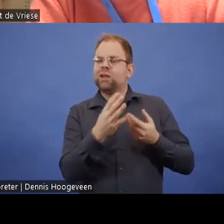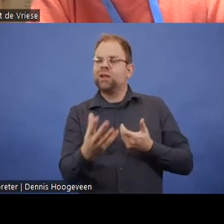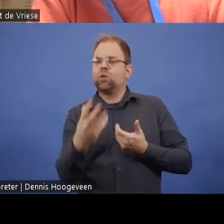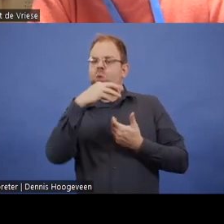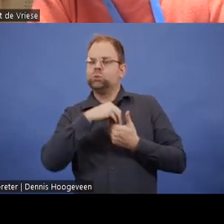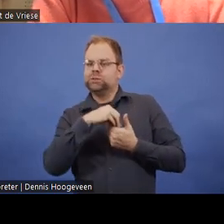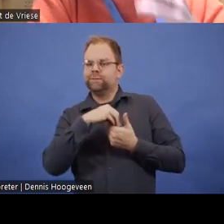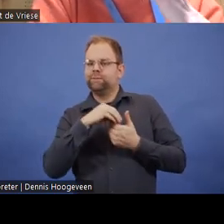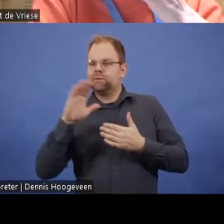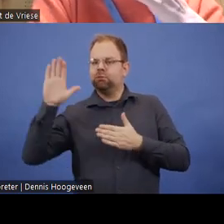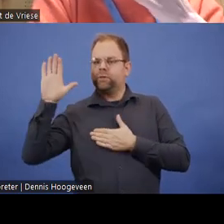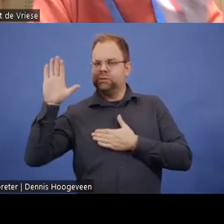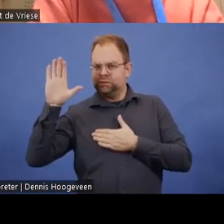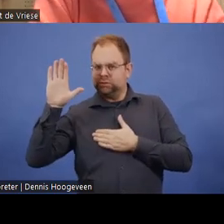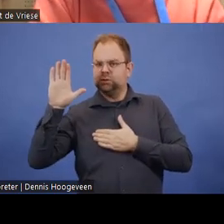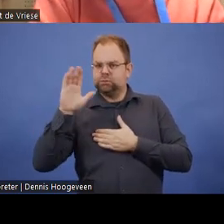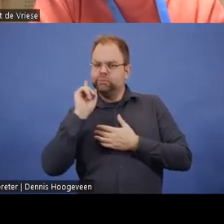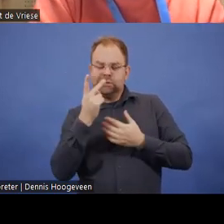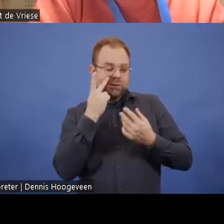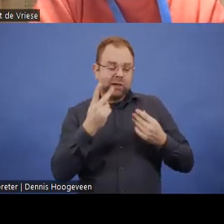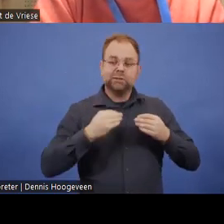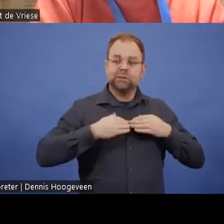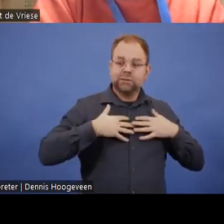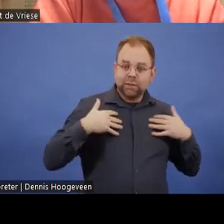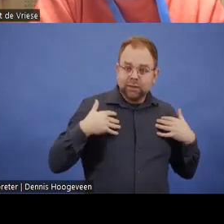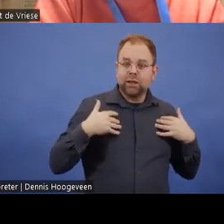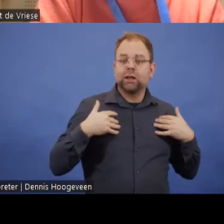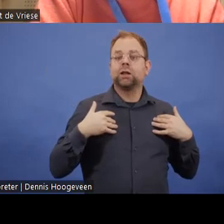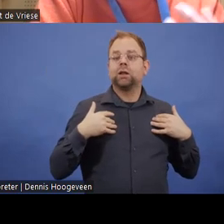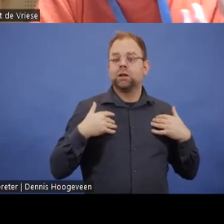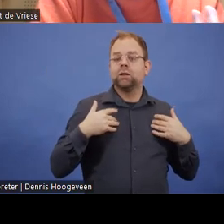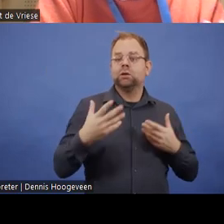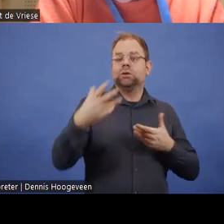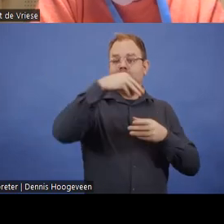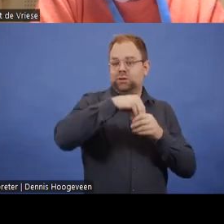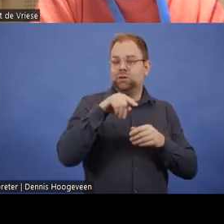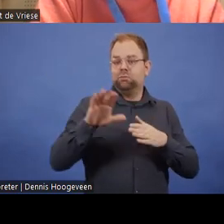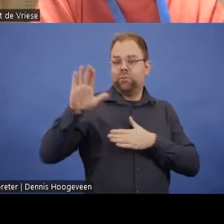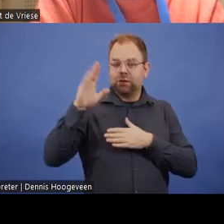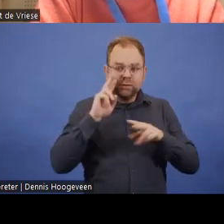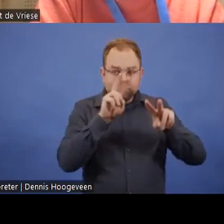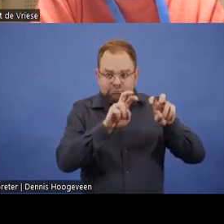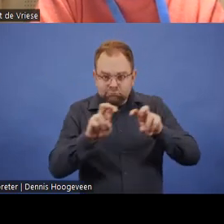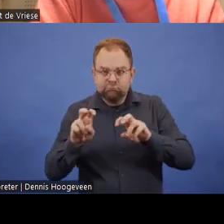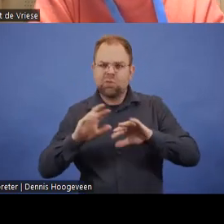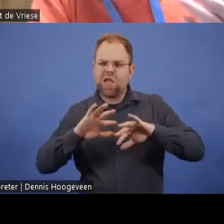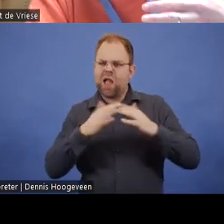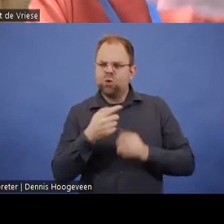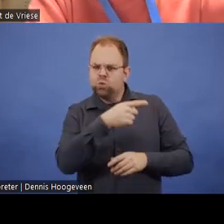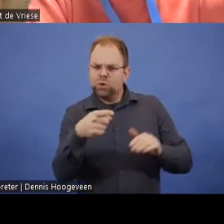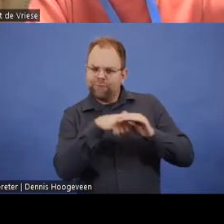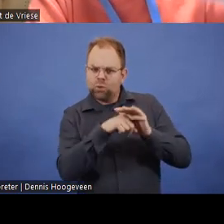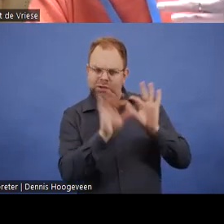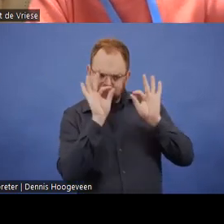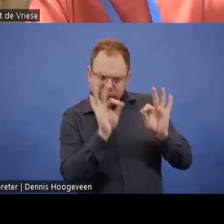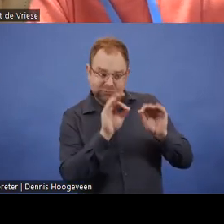niveles en el foro global de refugiados. Nosotros también tenemos un grupo de amigos con los